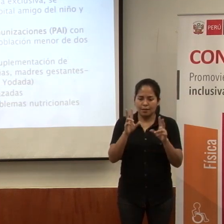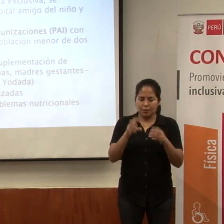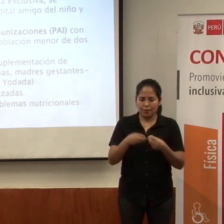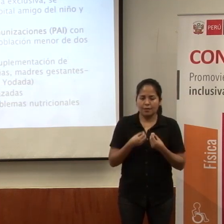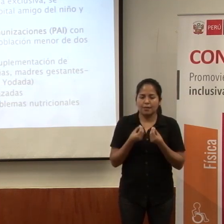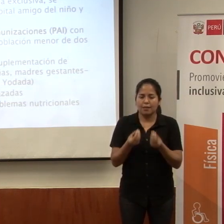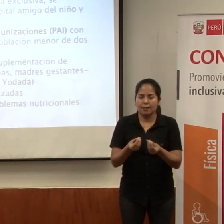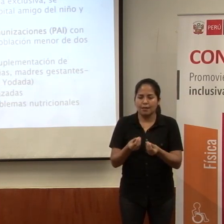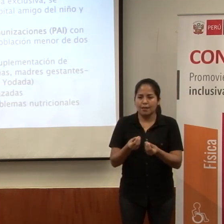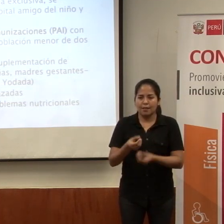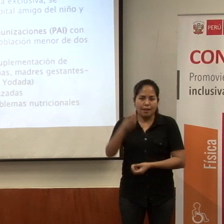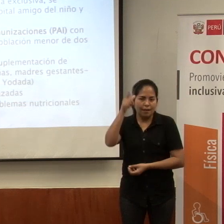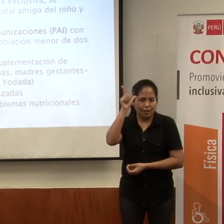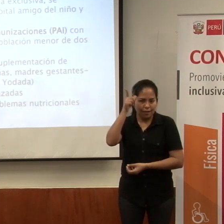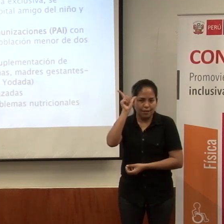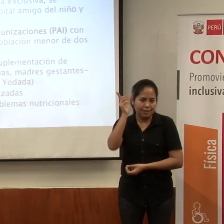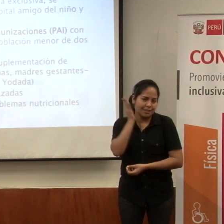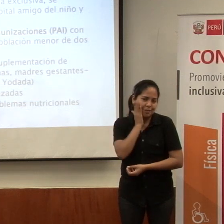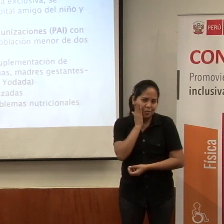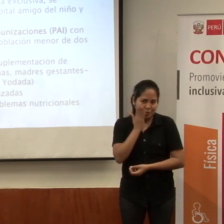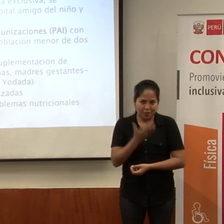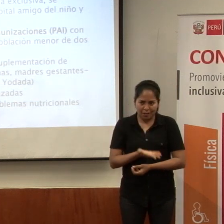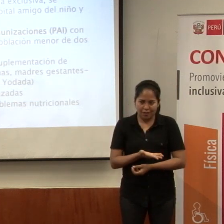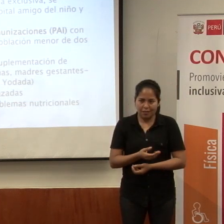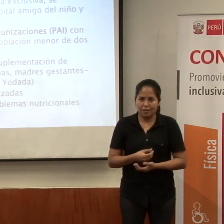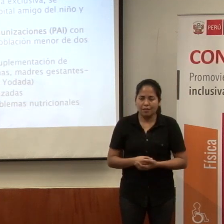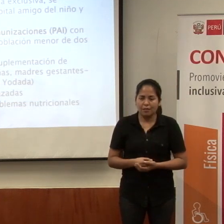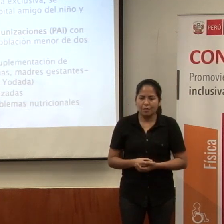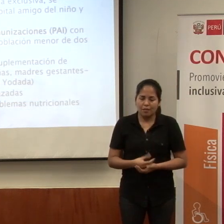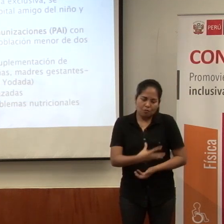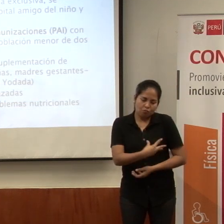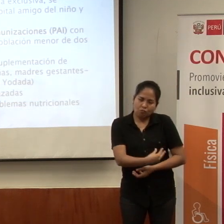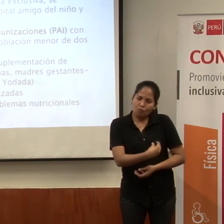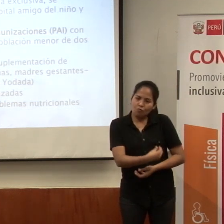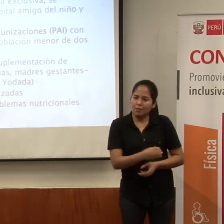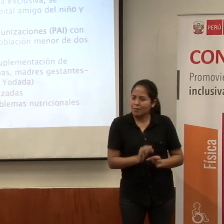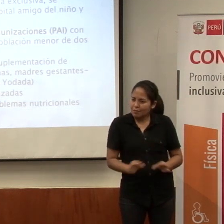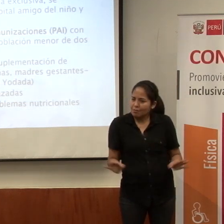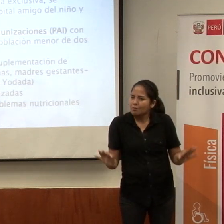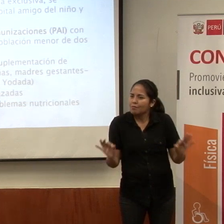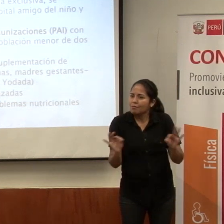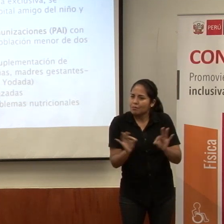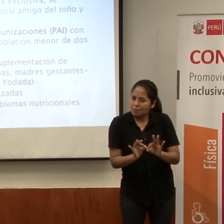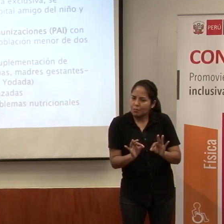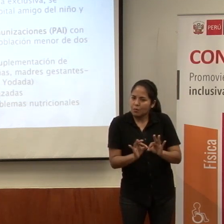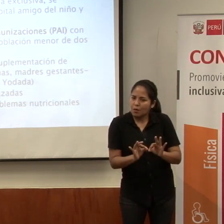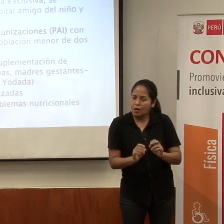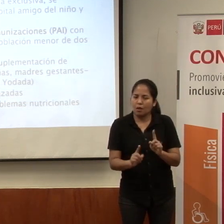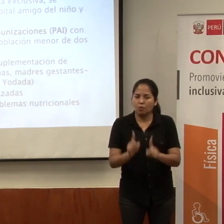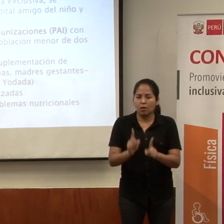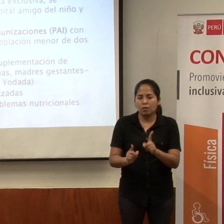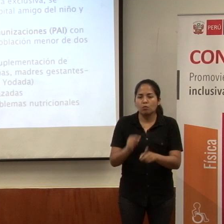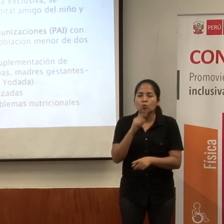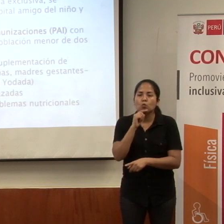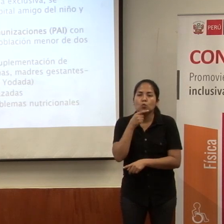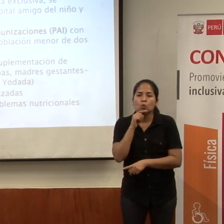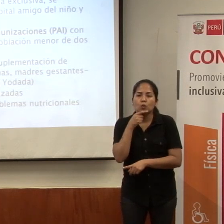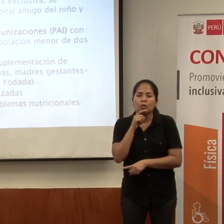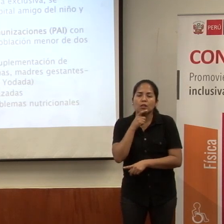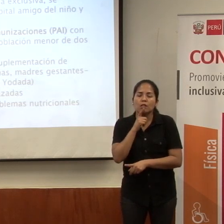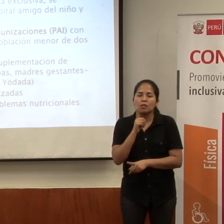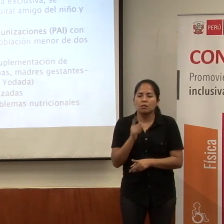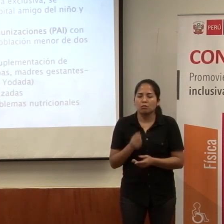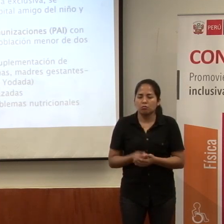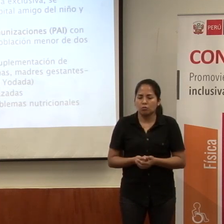de lactar es una cosa incomparable, ¿ok? Y eso no quiere decir que las mujeres que dan por alguna